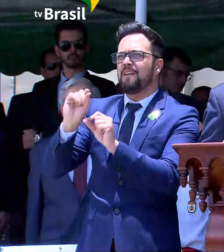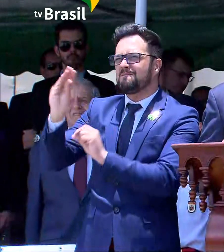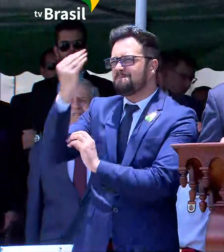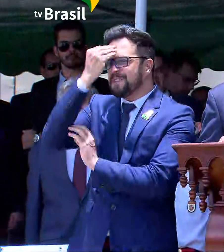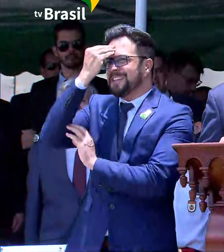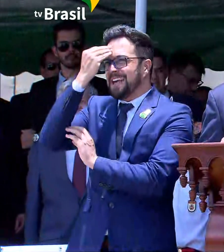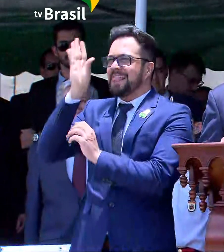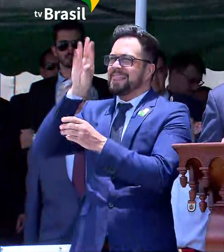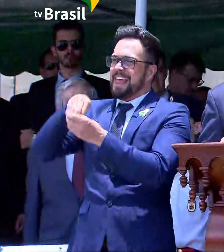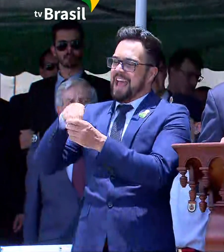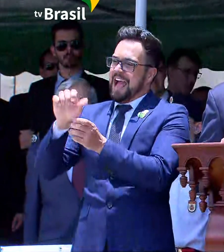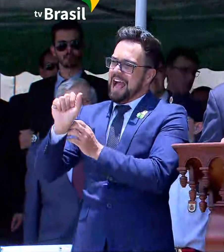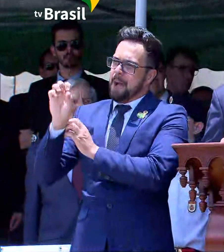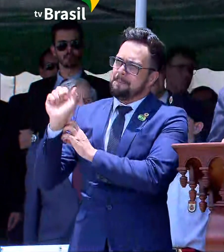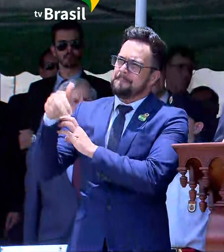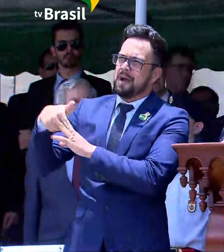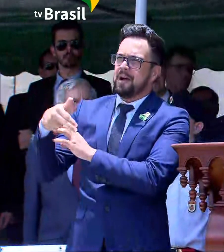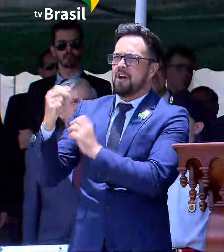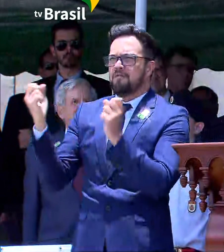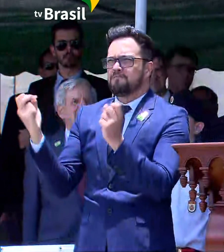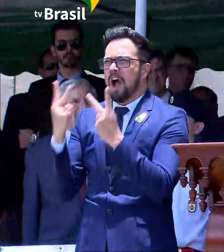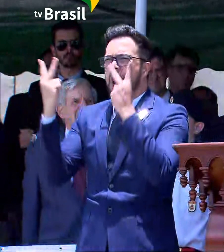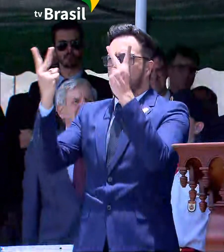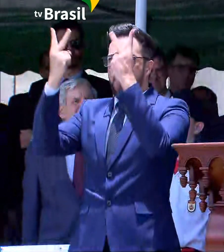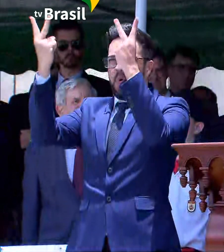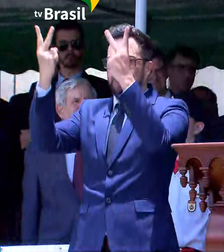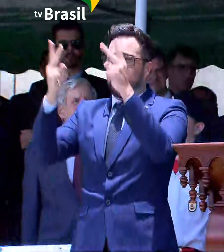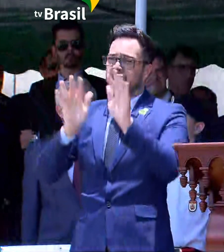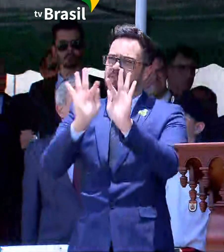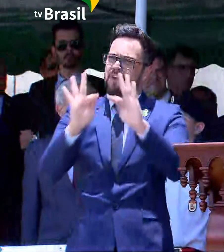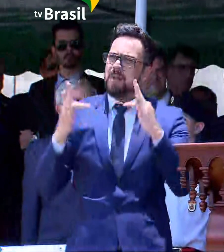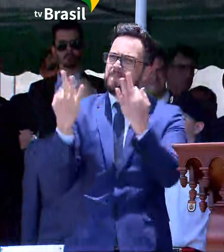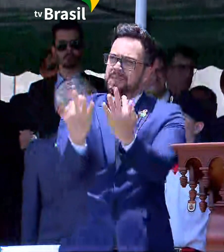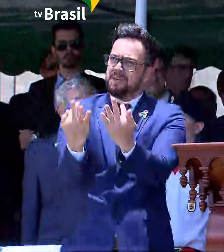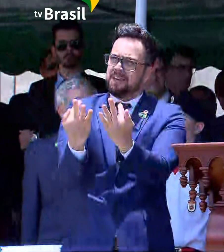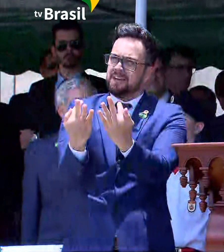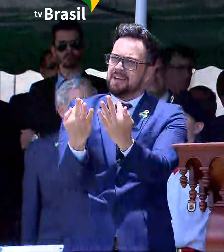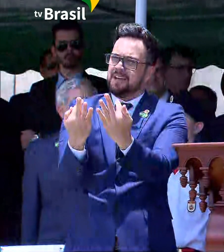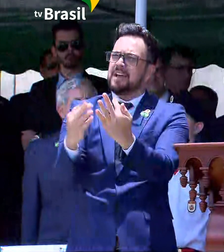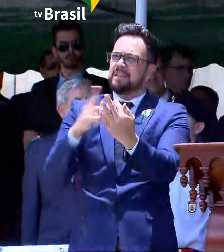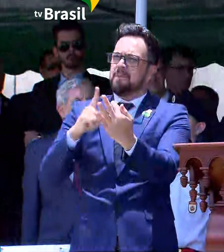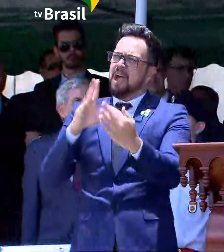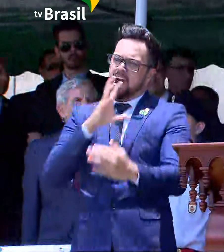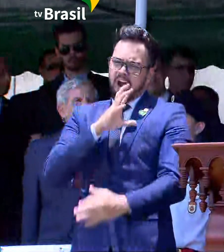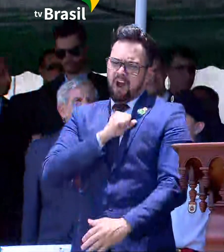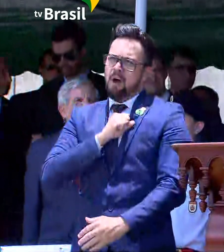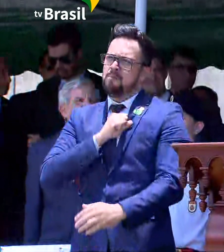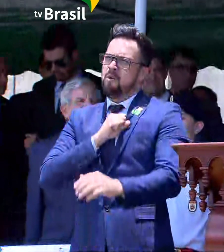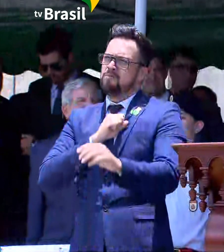aprenderam na academia: valores, família, patriotismo,